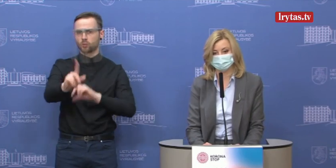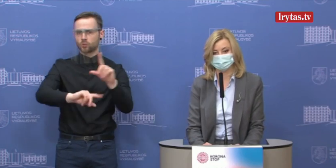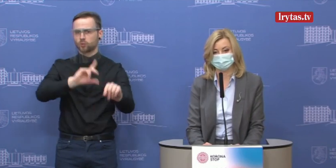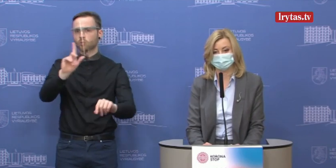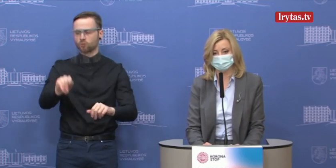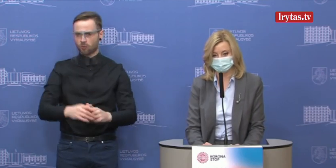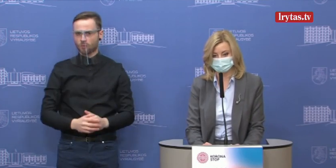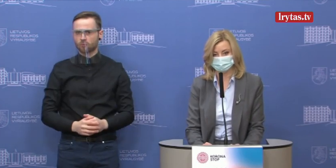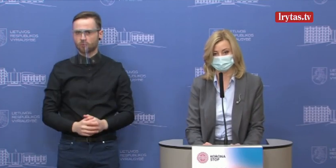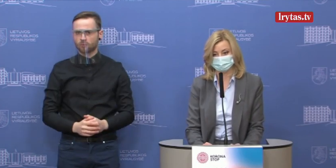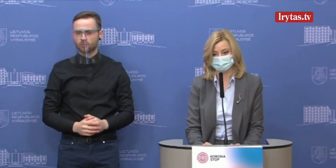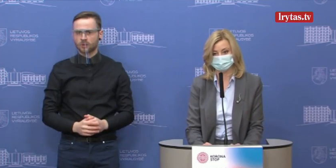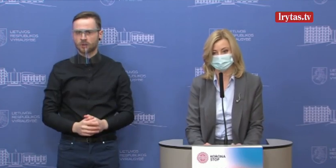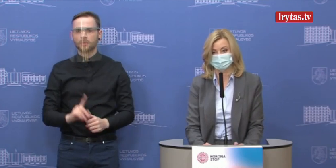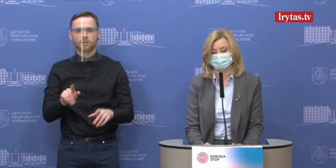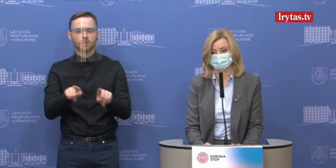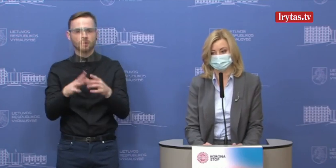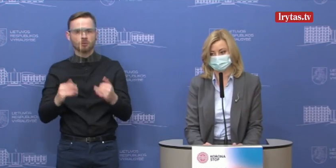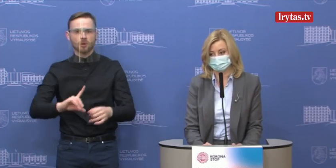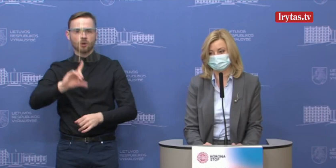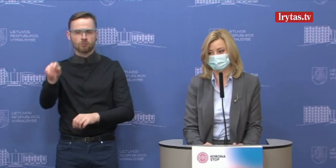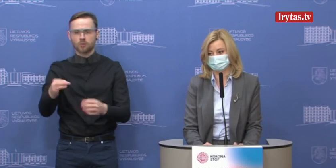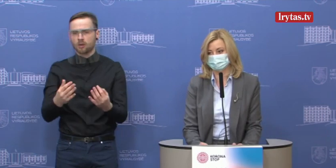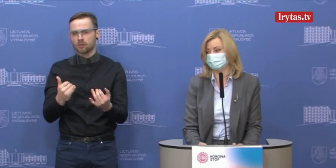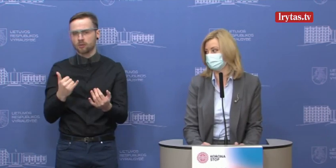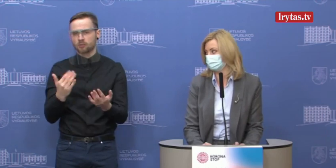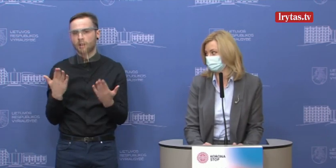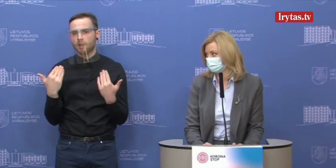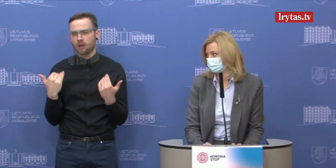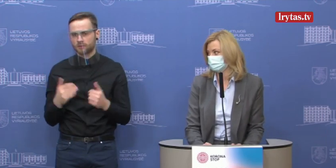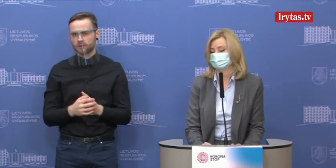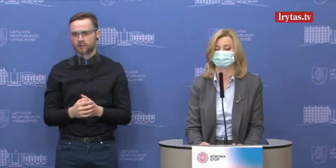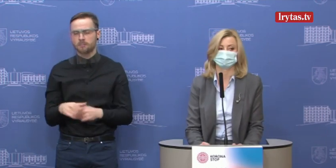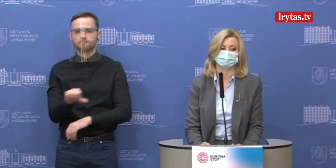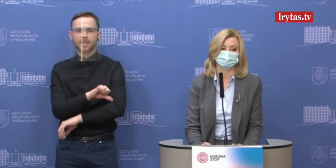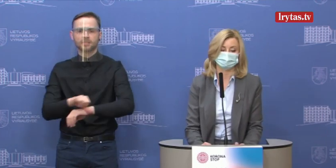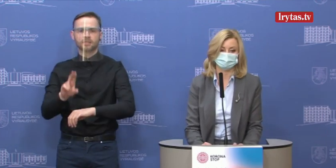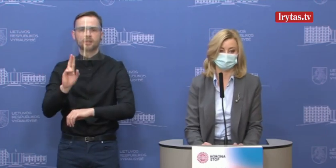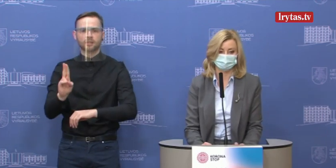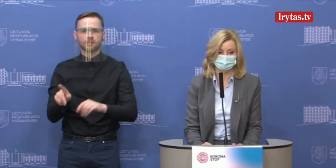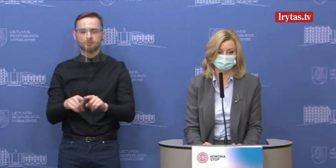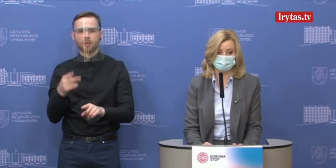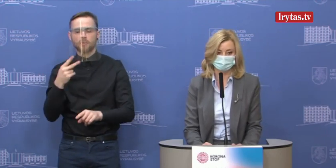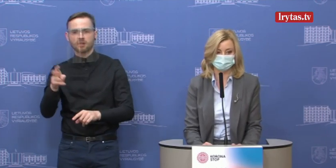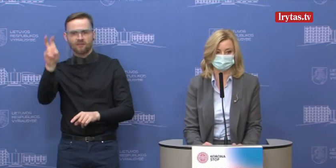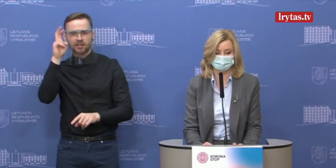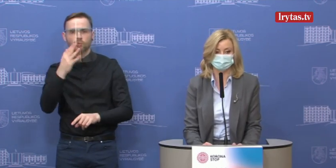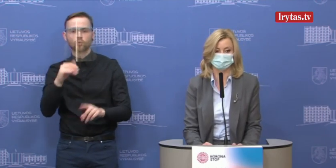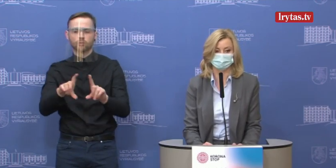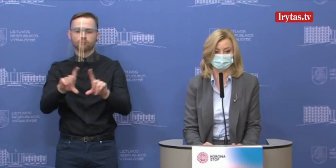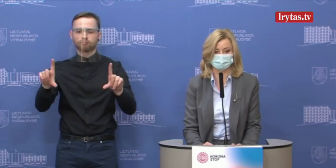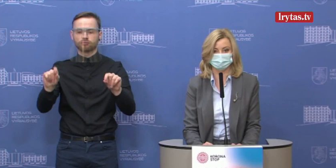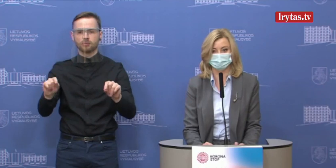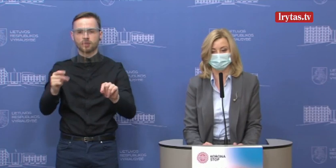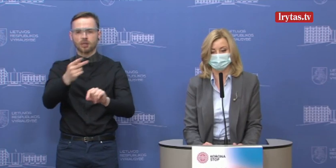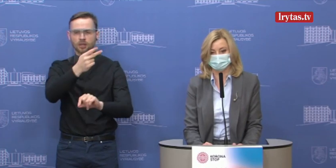daug palengvintas tas vykimas. Pasieniečiai matydami, kaip ir sakiau, valstybinius numerius, latviškus,